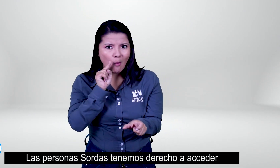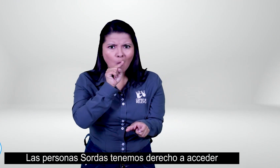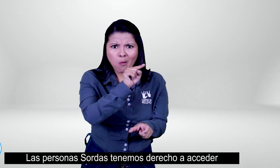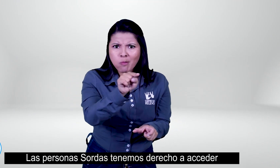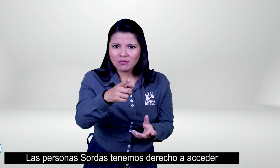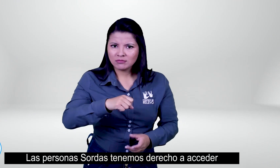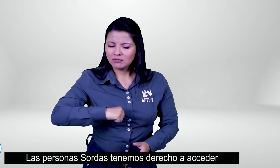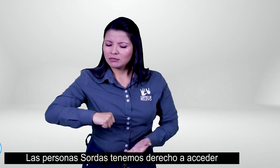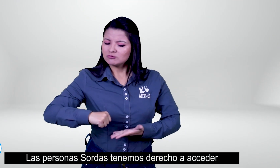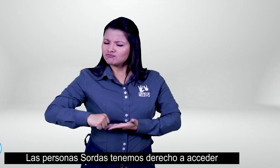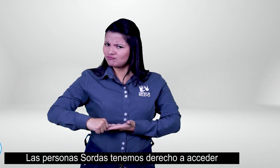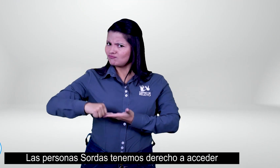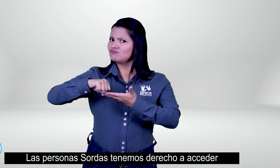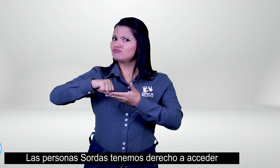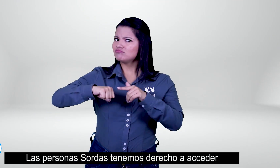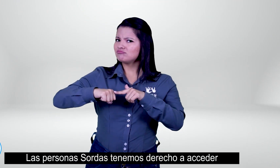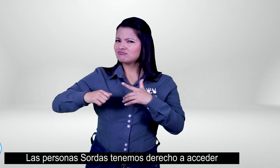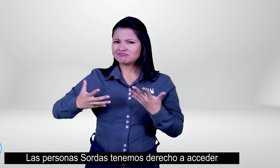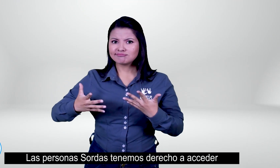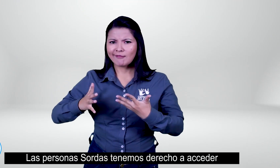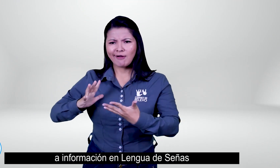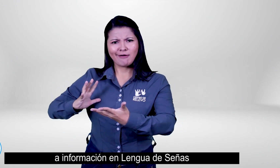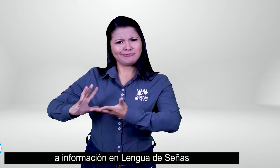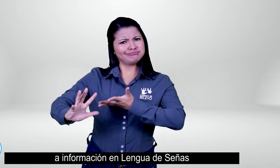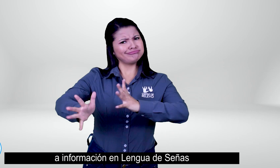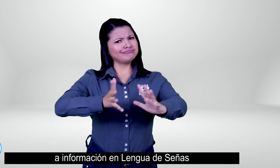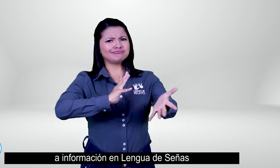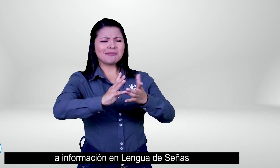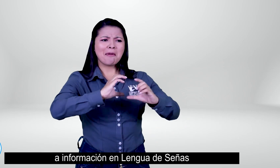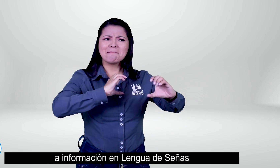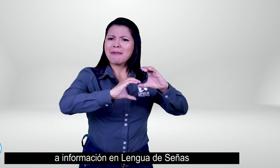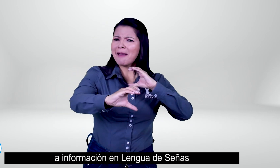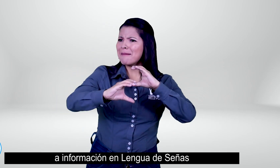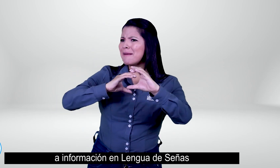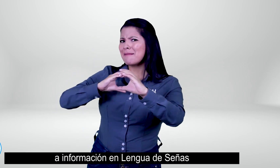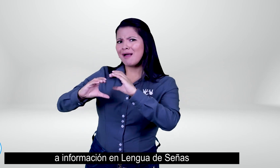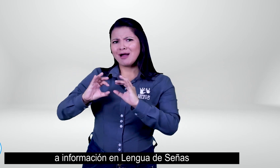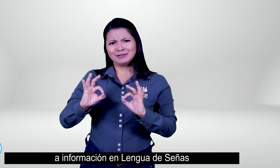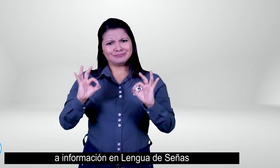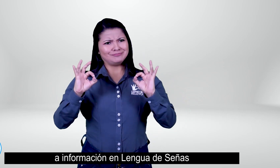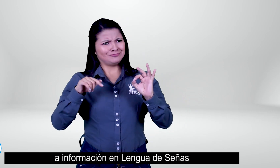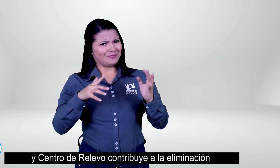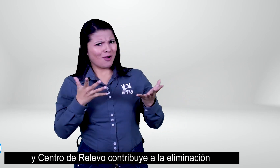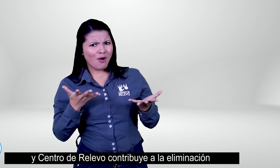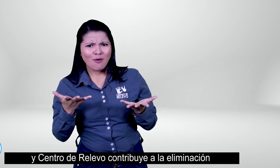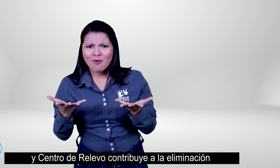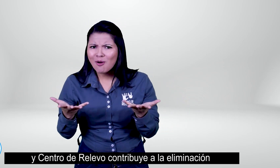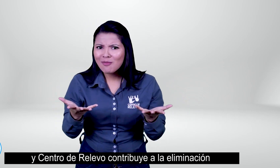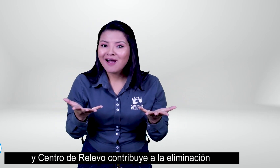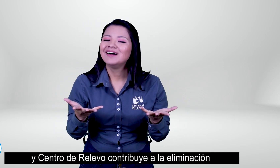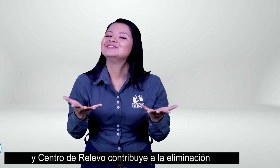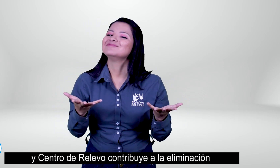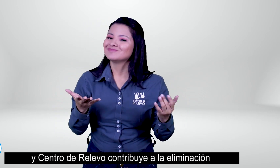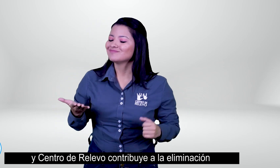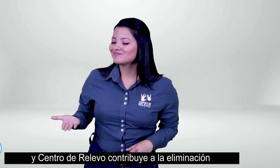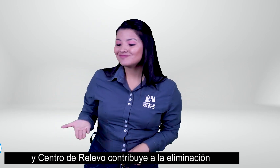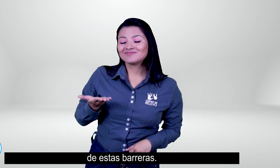Las personas sordas tenemos derecho a acceder a información en lengua de señas y Centro de Relevo contribuye a la eliminación de